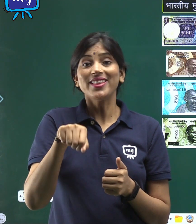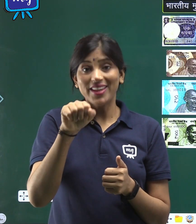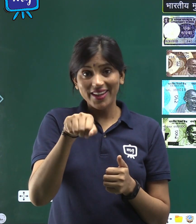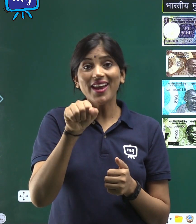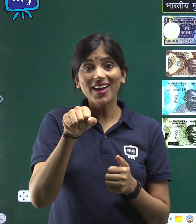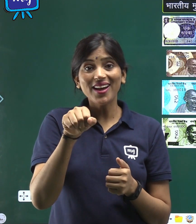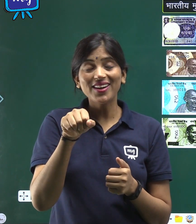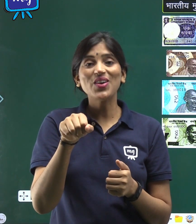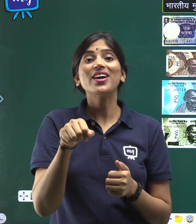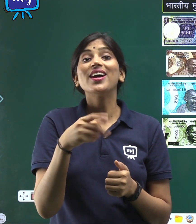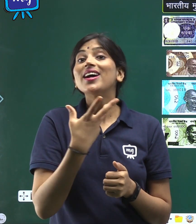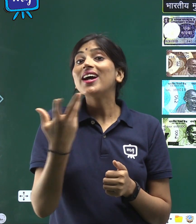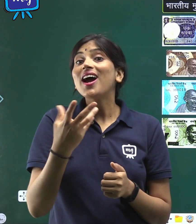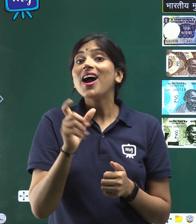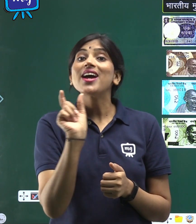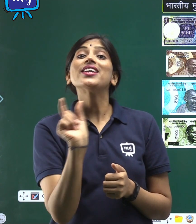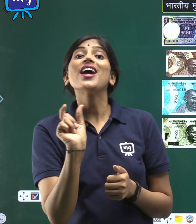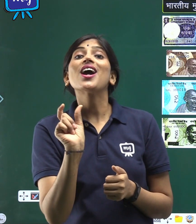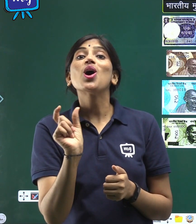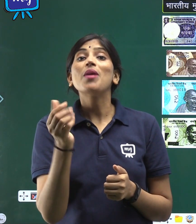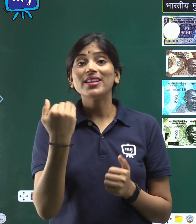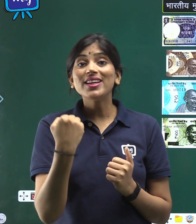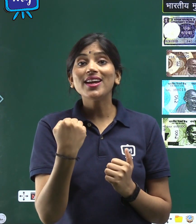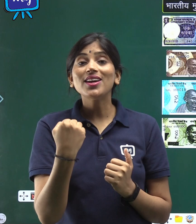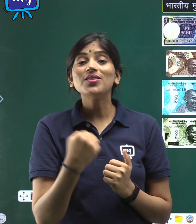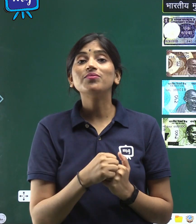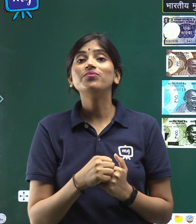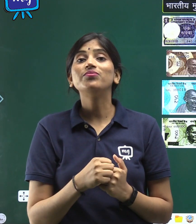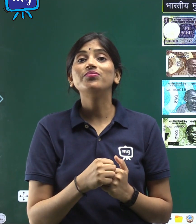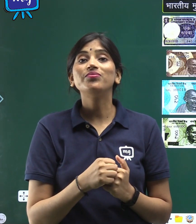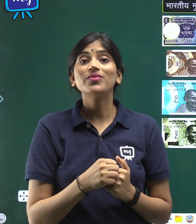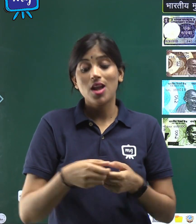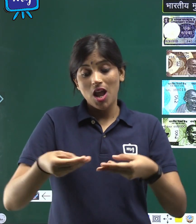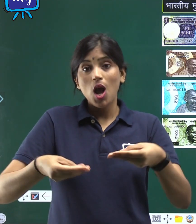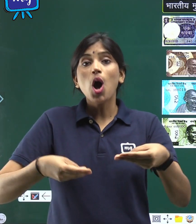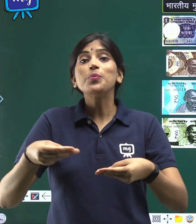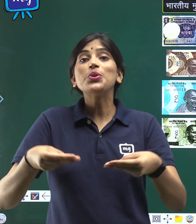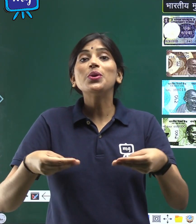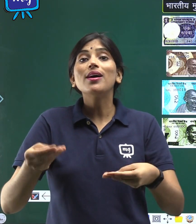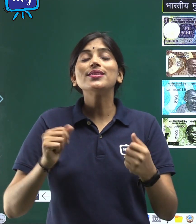बच्चों? क्या काम आते हैं? हम दुकान से